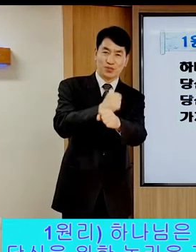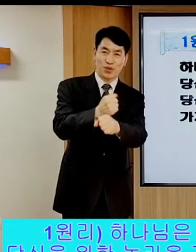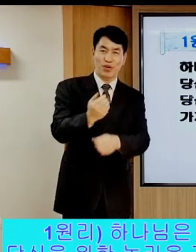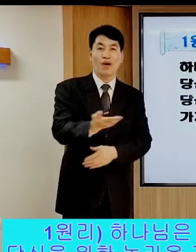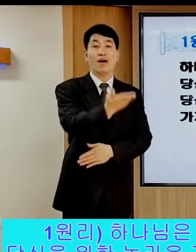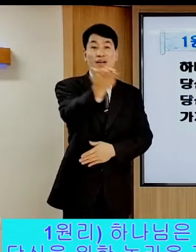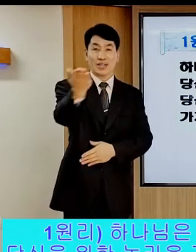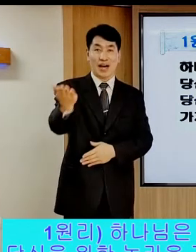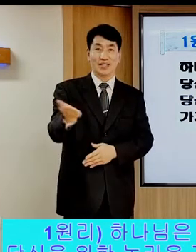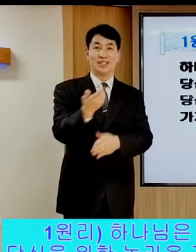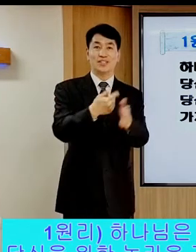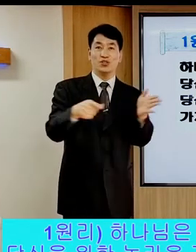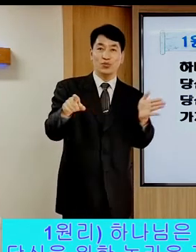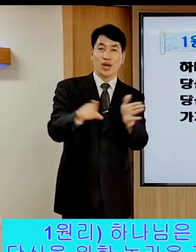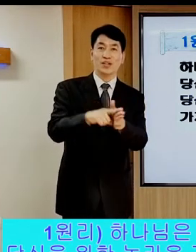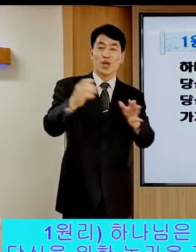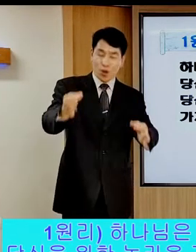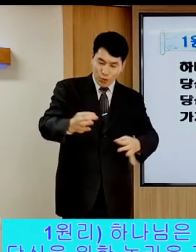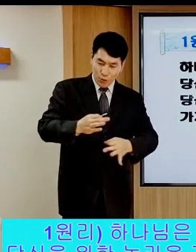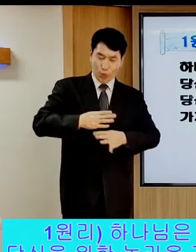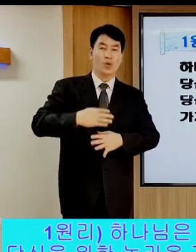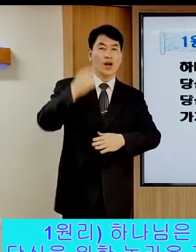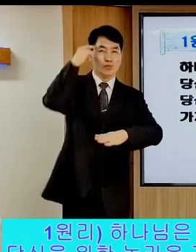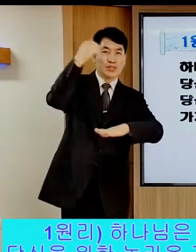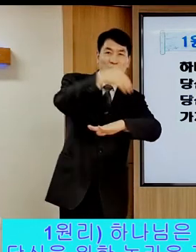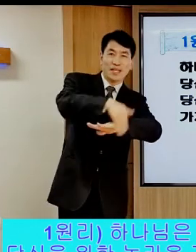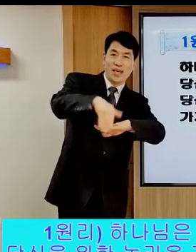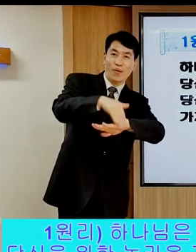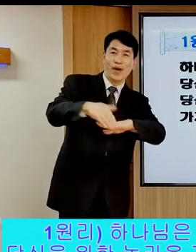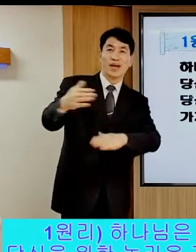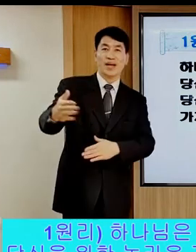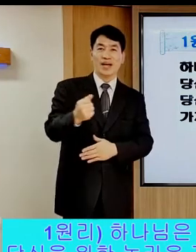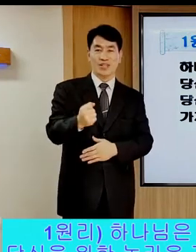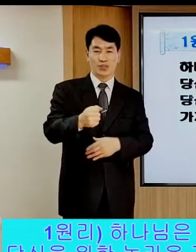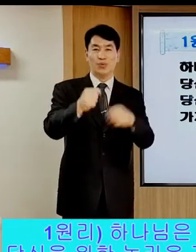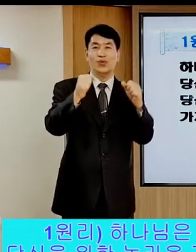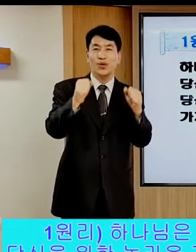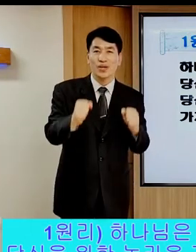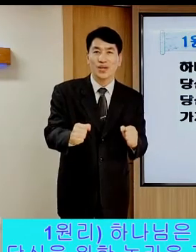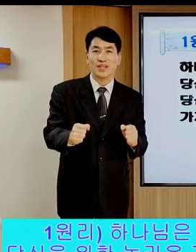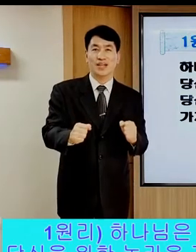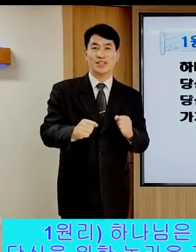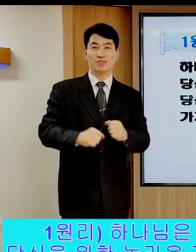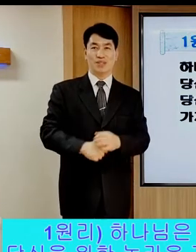사랑하시며 당신을 위한 놀라운 계획 가지고 계십니다.